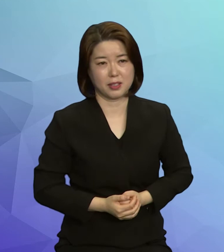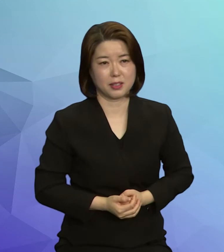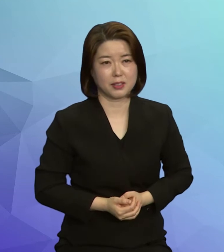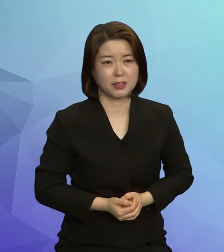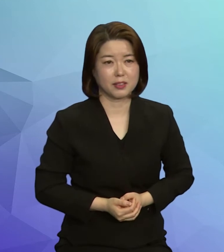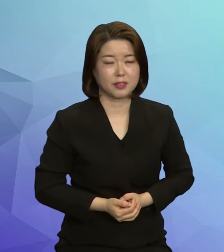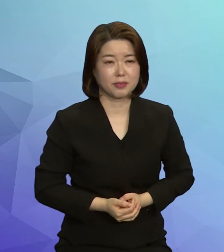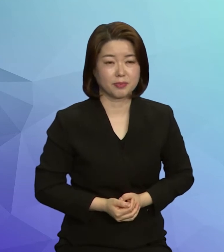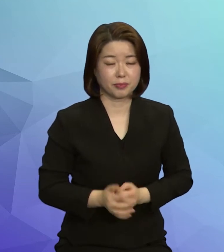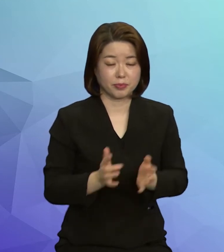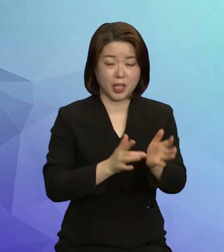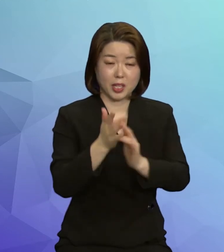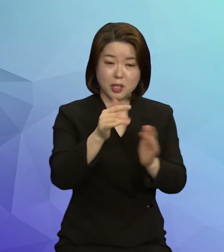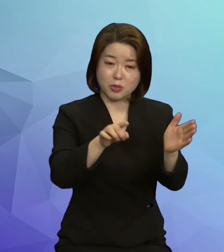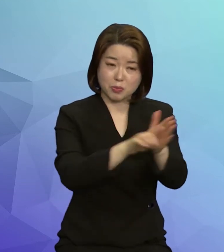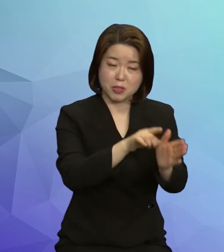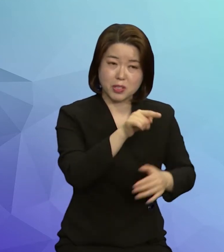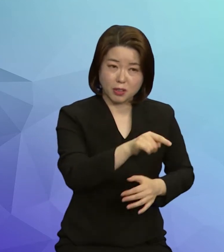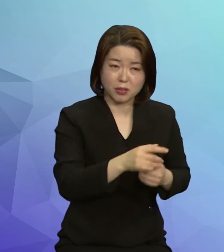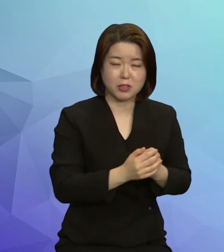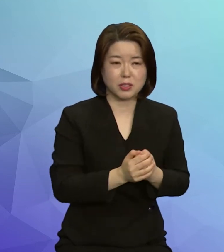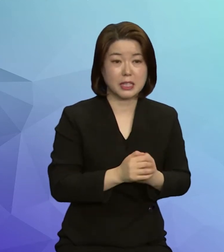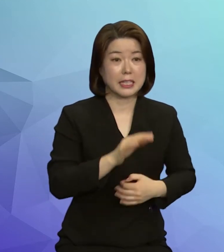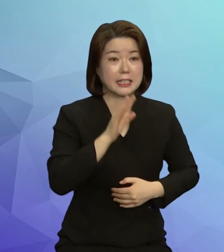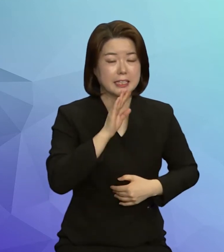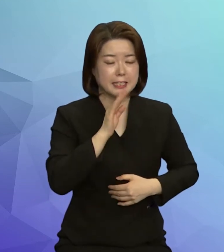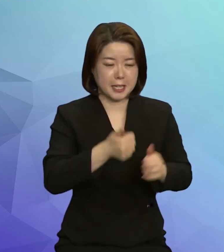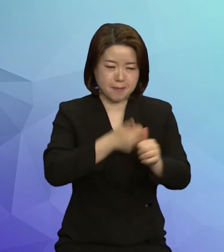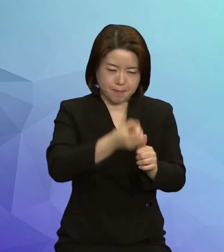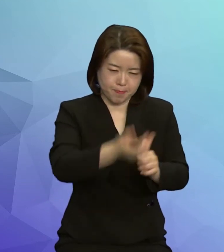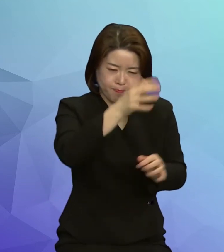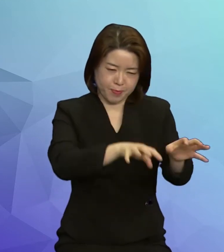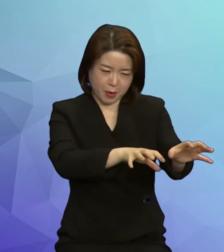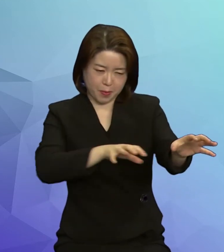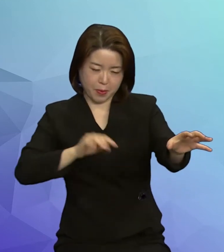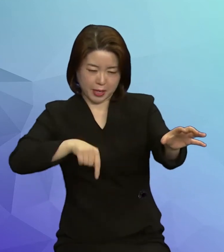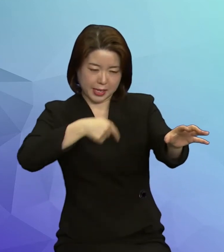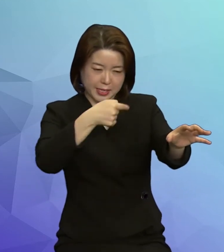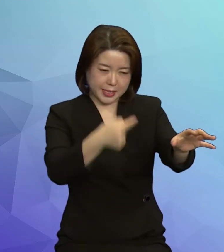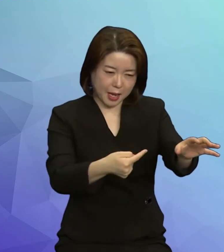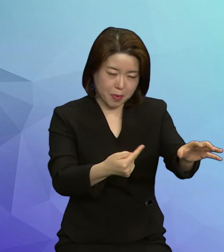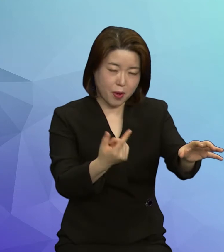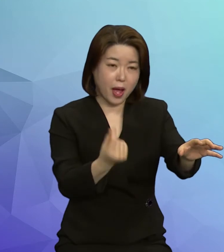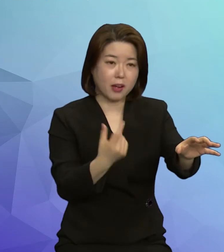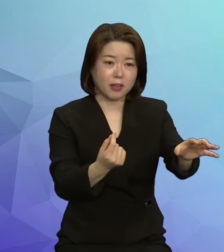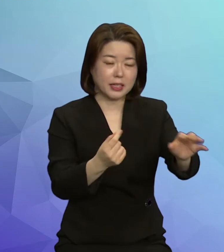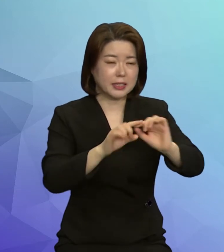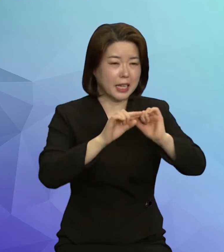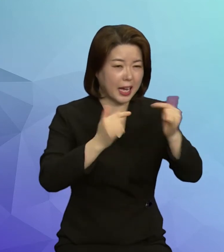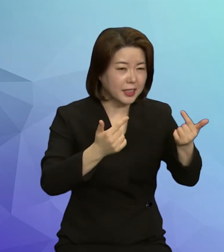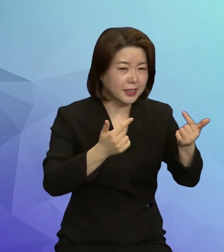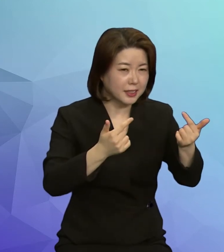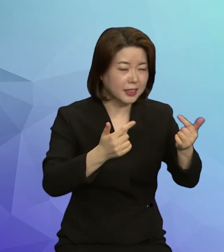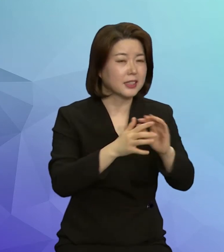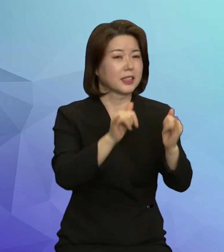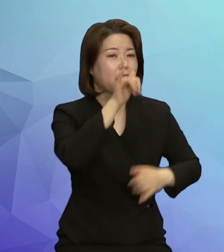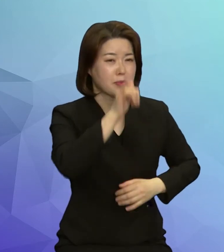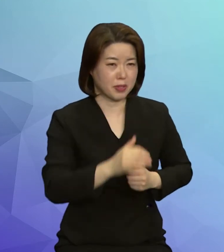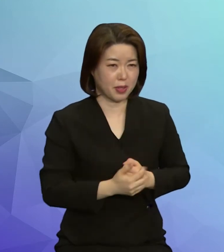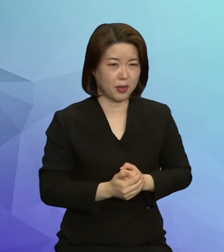있어요. 예수 믿는 게 진짜 개선 행렬 속에 참여하는 것 같은 느낌이 안 드는 사람이